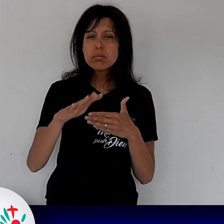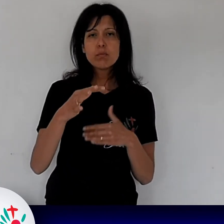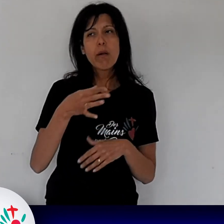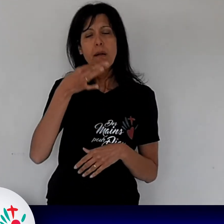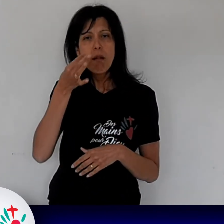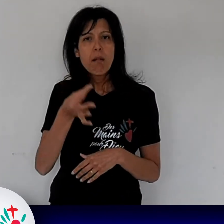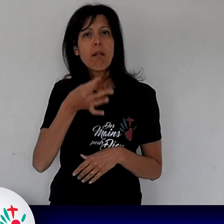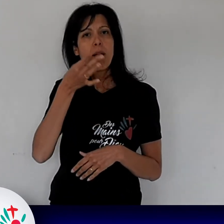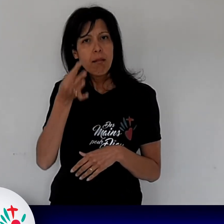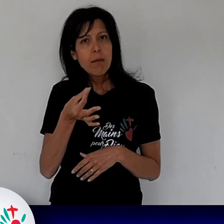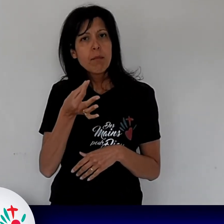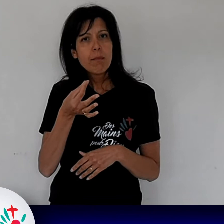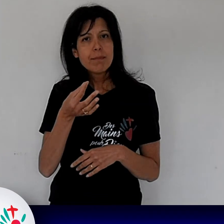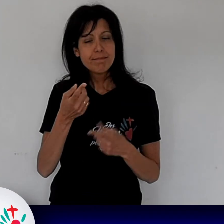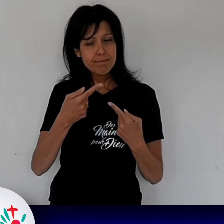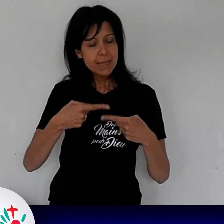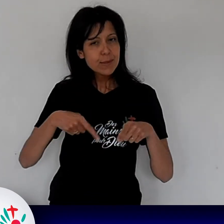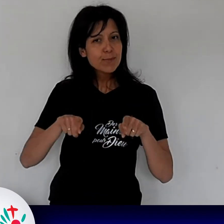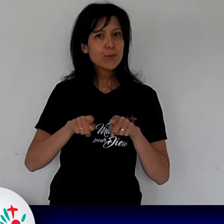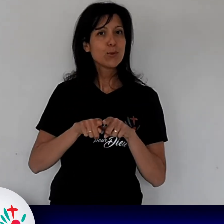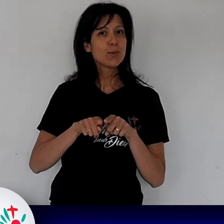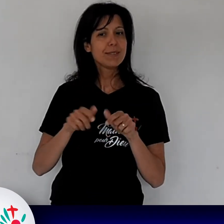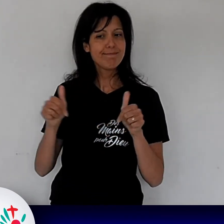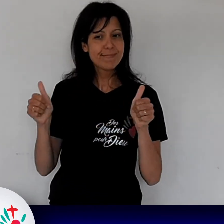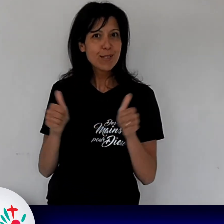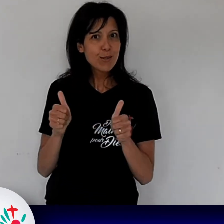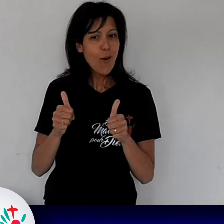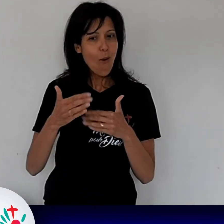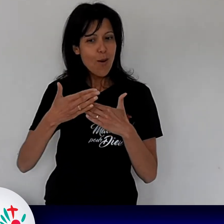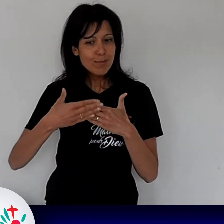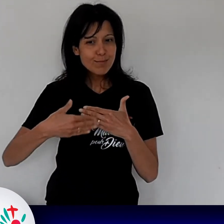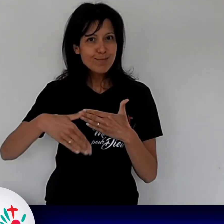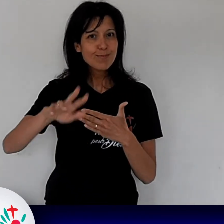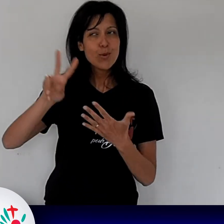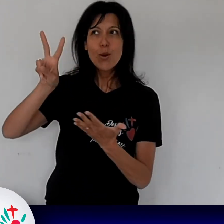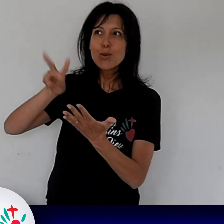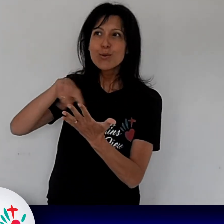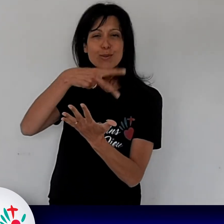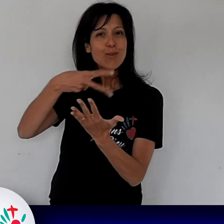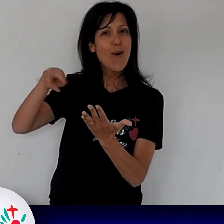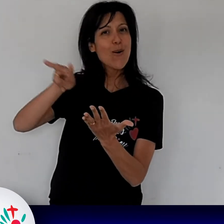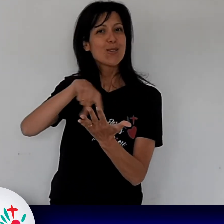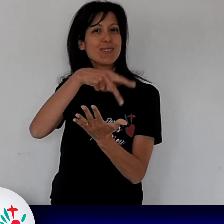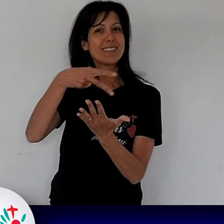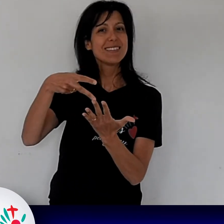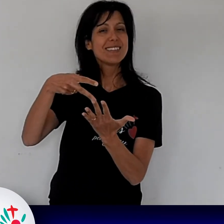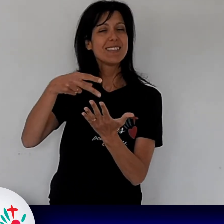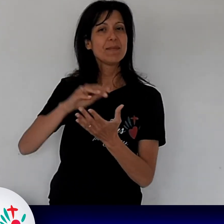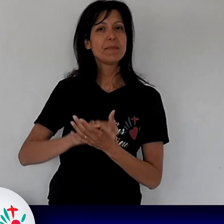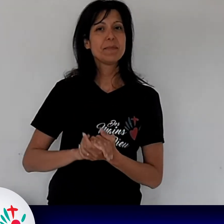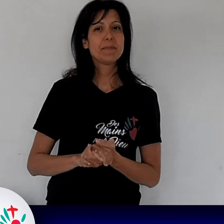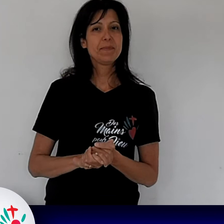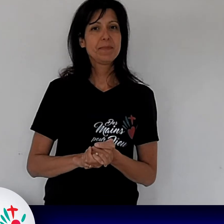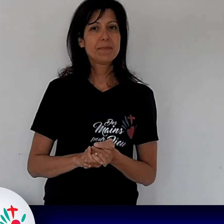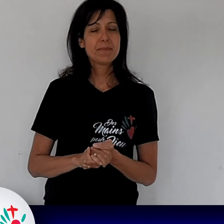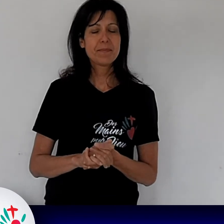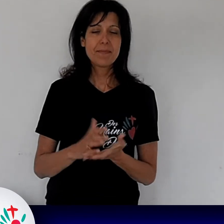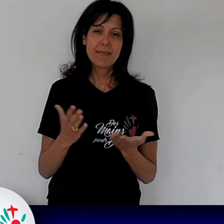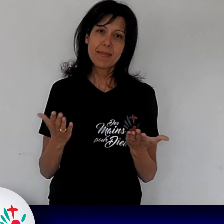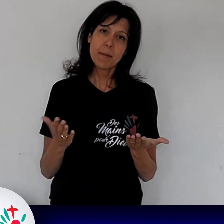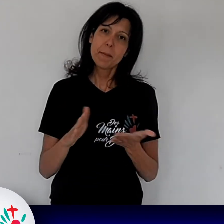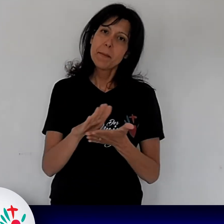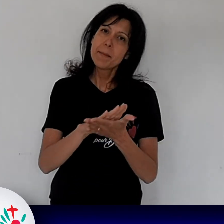il y a aussi un temps pour danser. Alors, pardonnez-moi de le